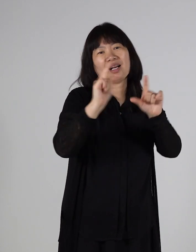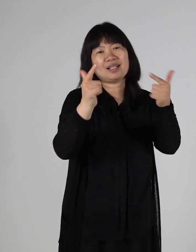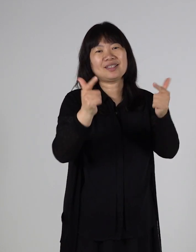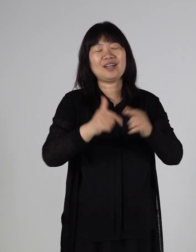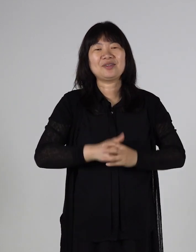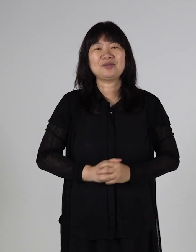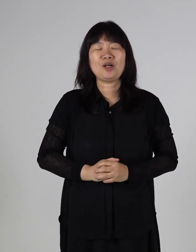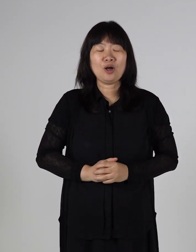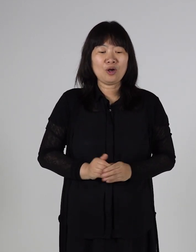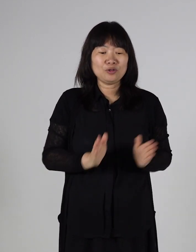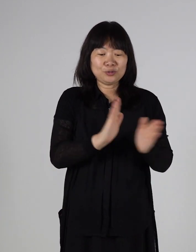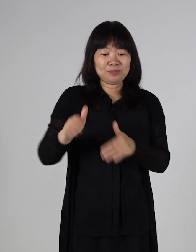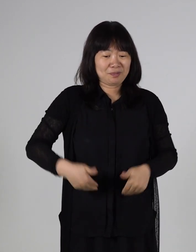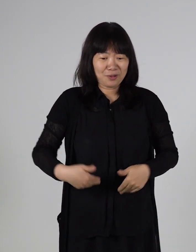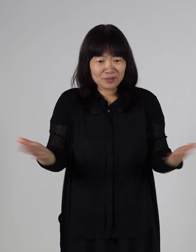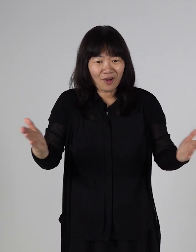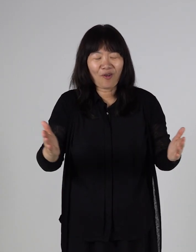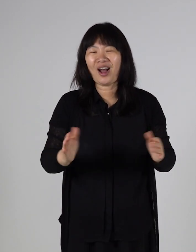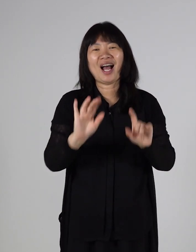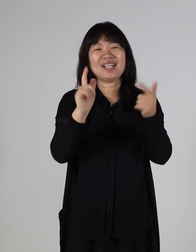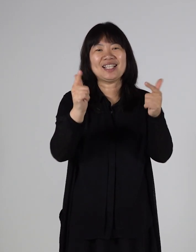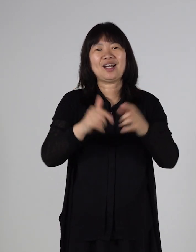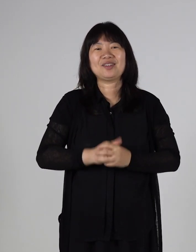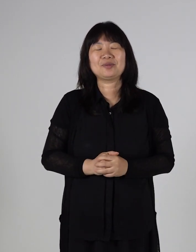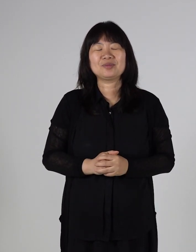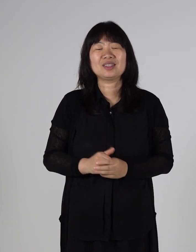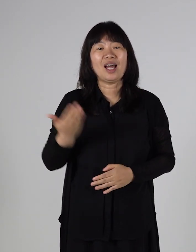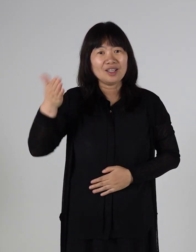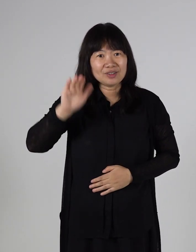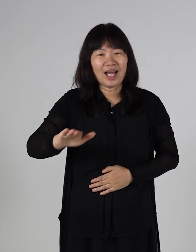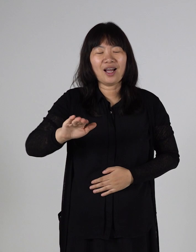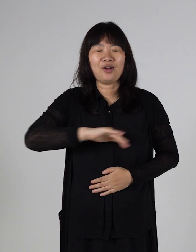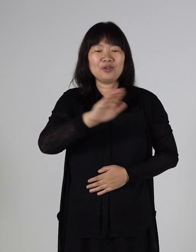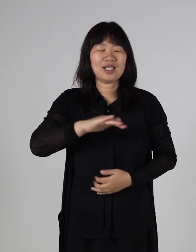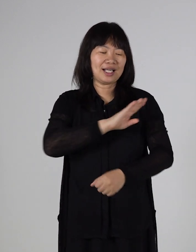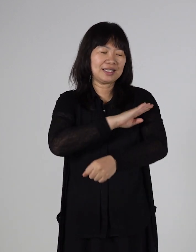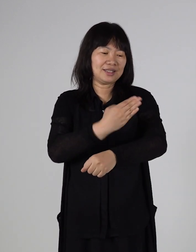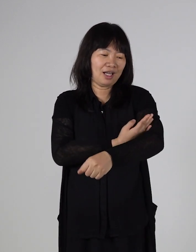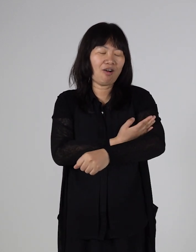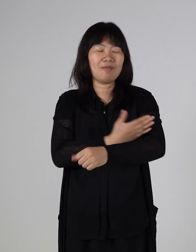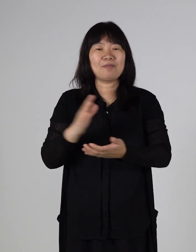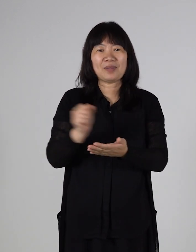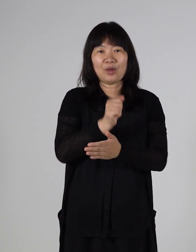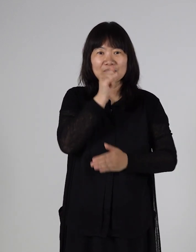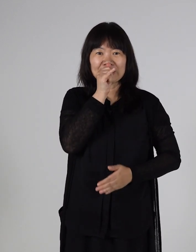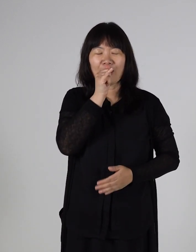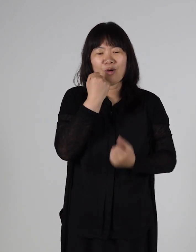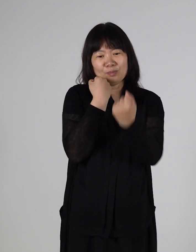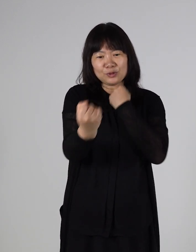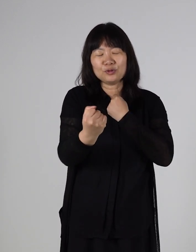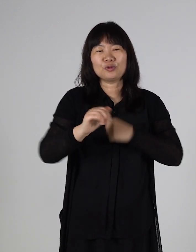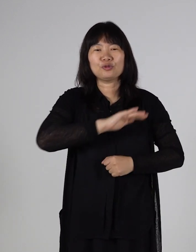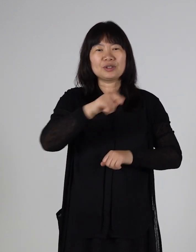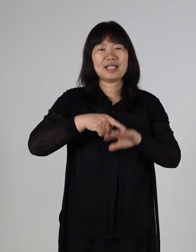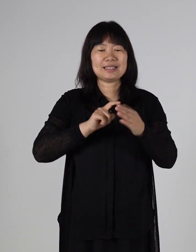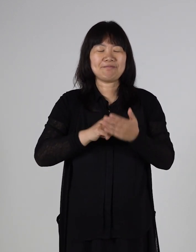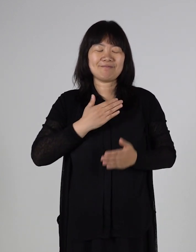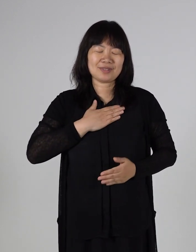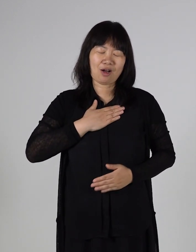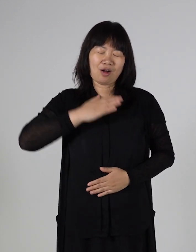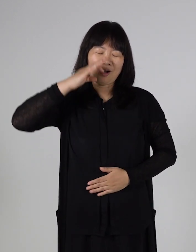그런 지위와 직능을 가지고 살지라도 우리의 심령은 항상 어떤